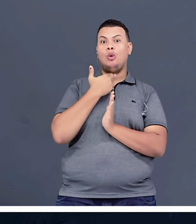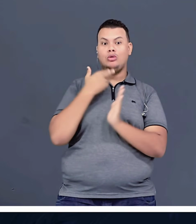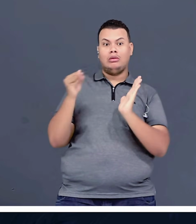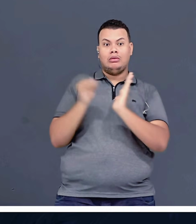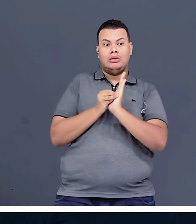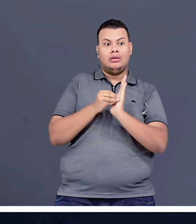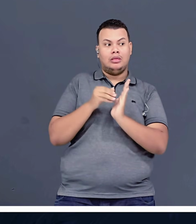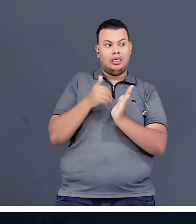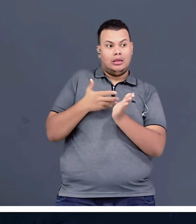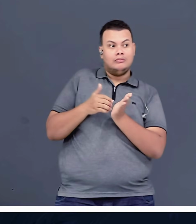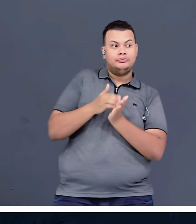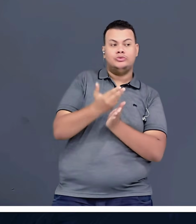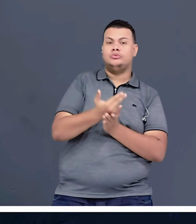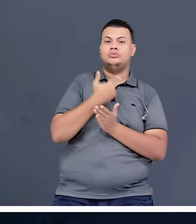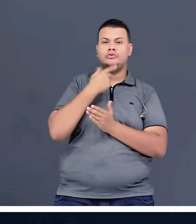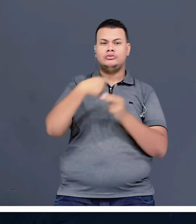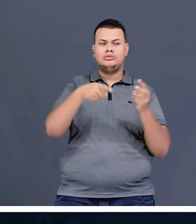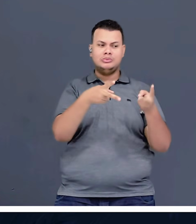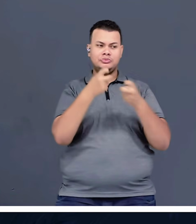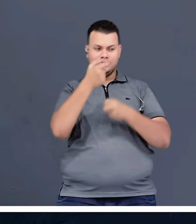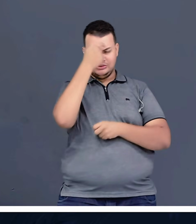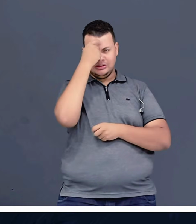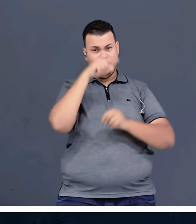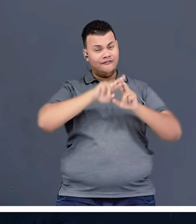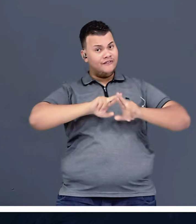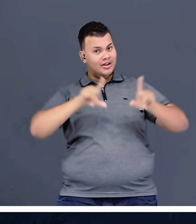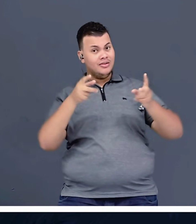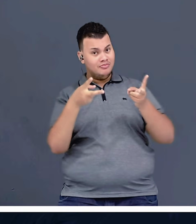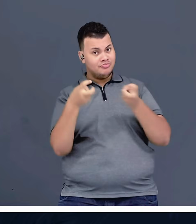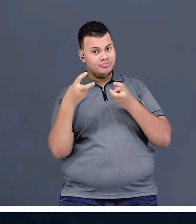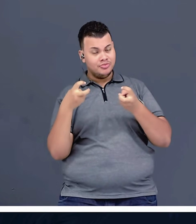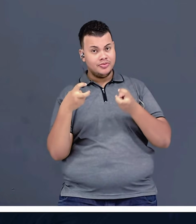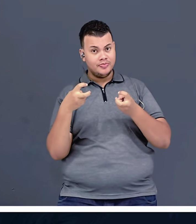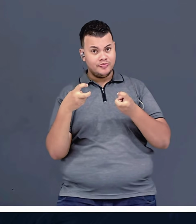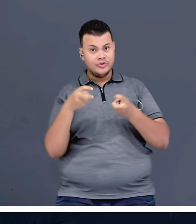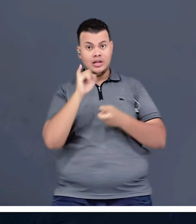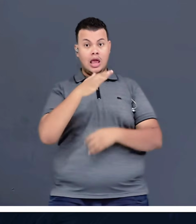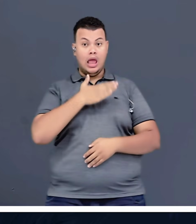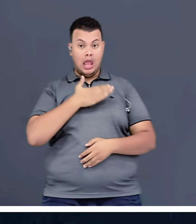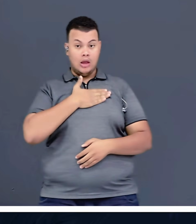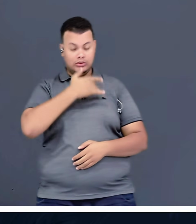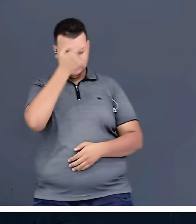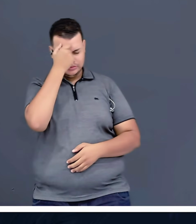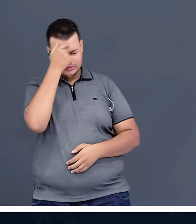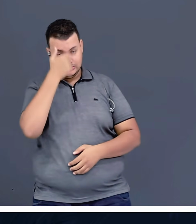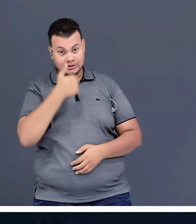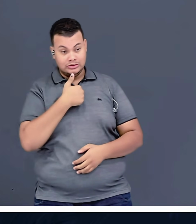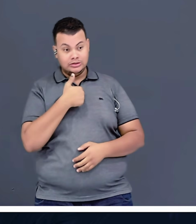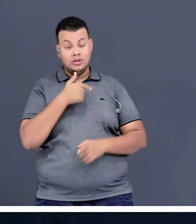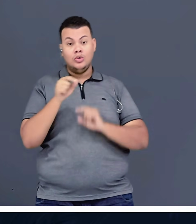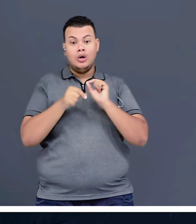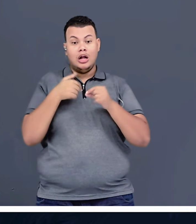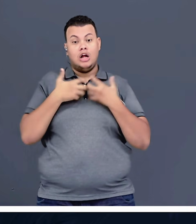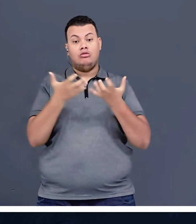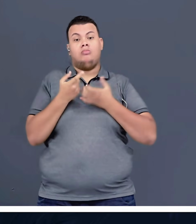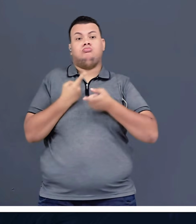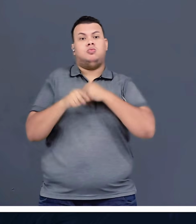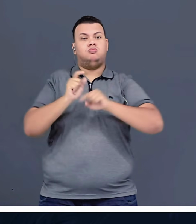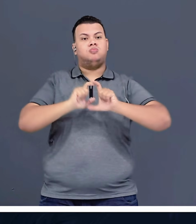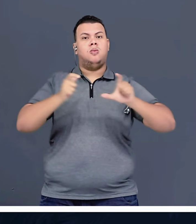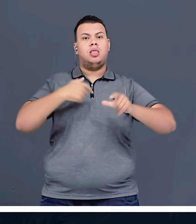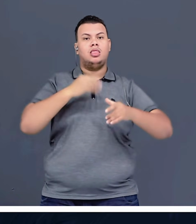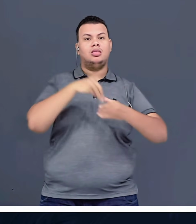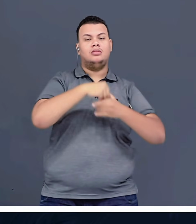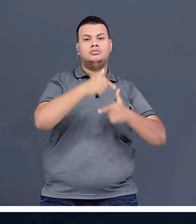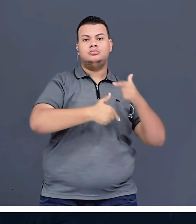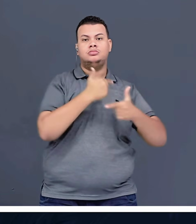da demissão. Você percebe que é uma mentalidade diferente? Enquanto eu tinha mentalidade, a minha inspiração era crescer.